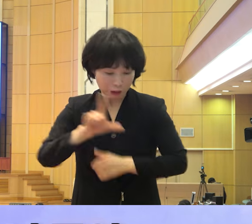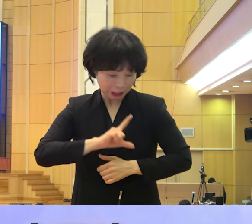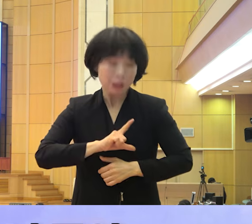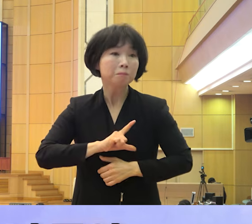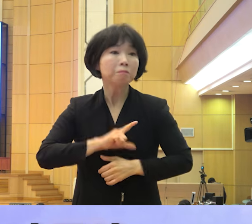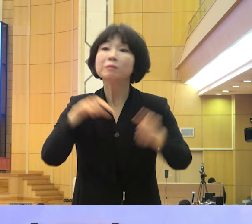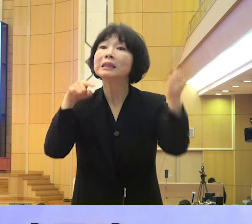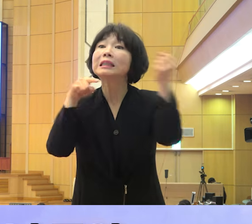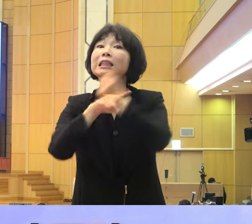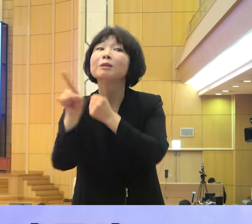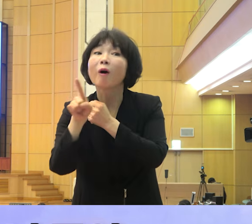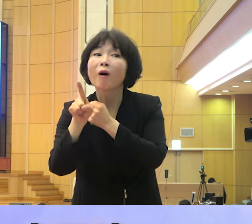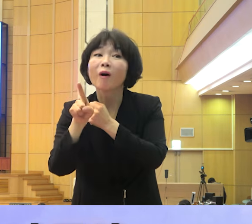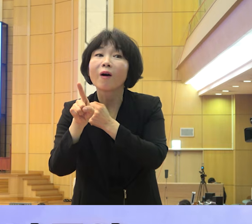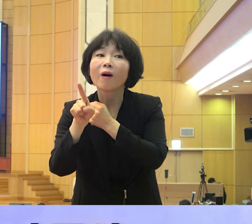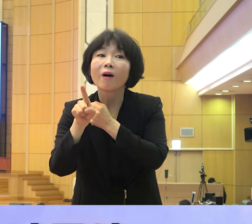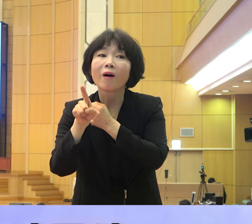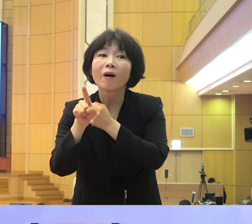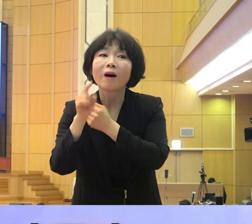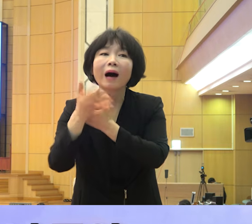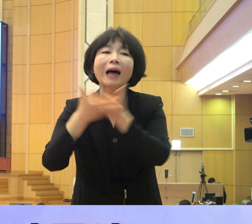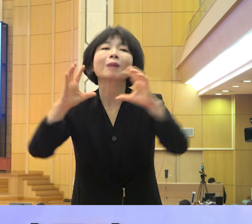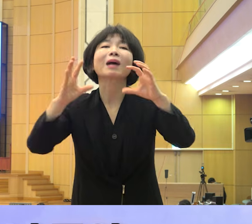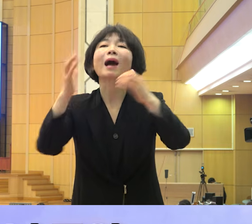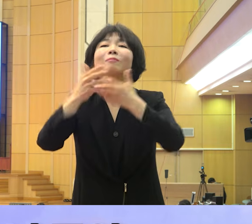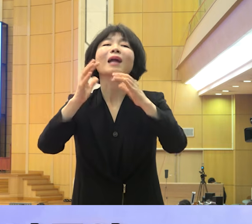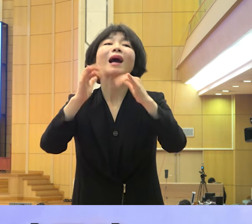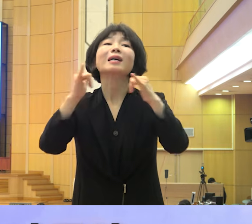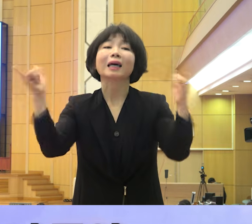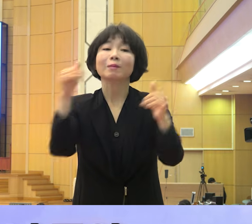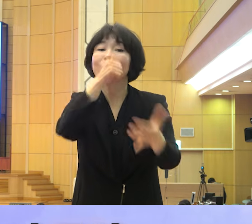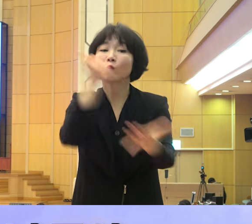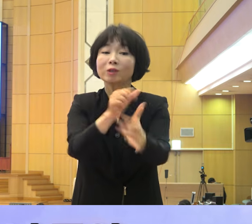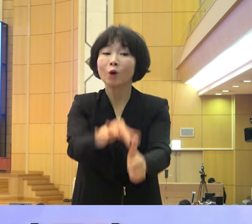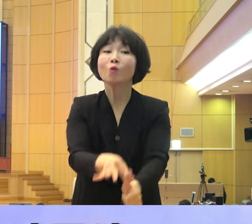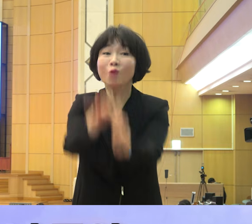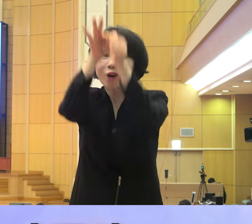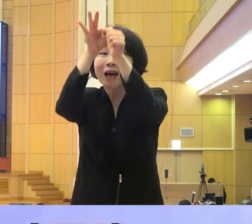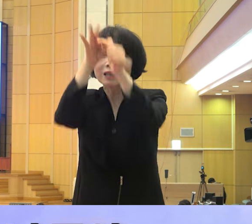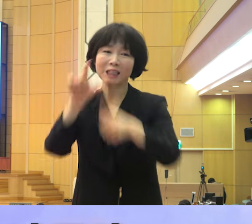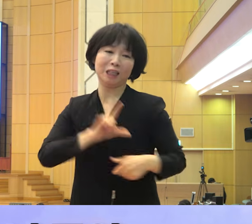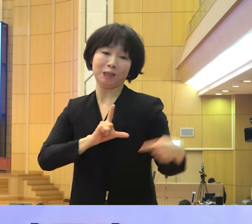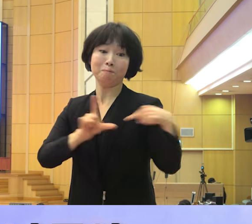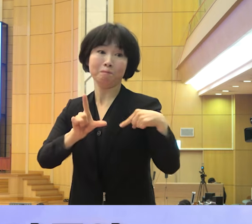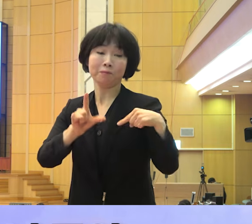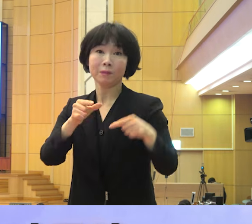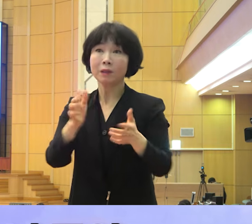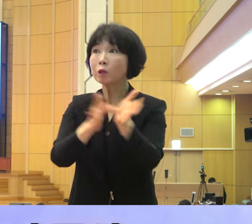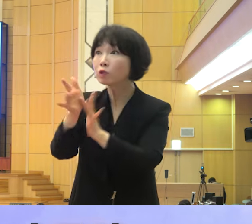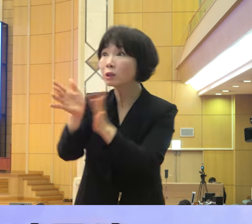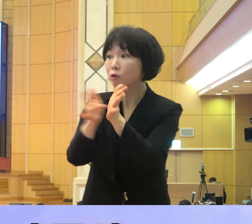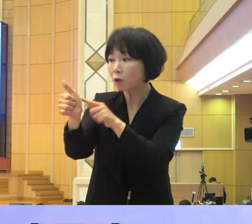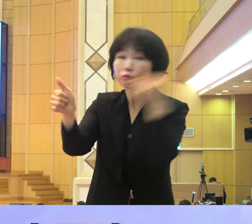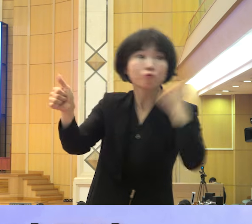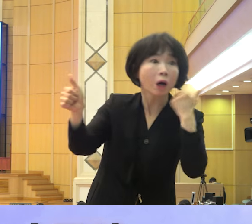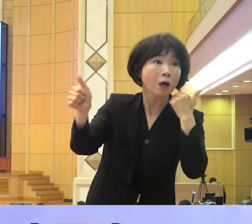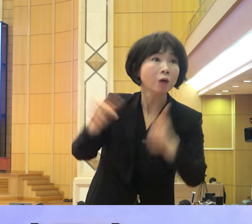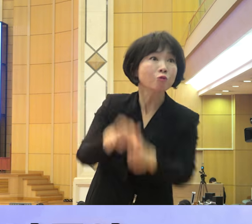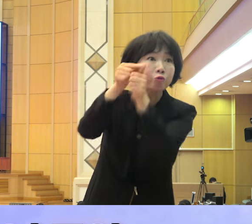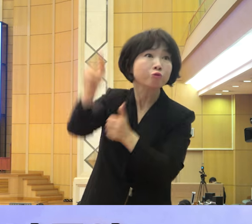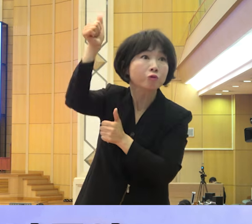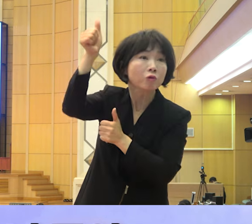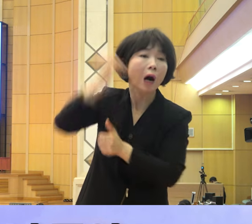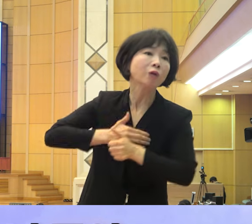자기 백성을 그들의 죄에서 구원할 자임이니라. 구세주라는 거예요.